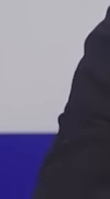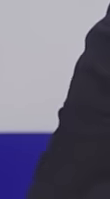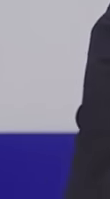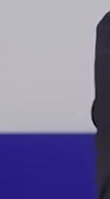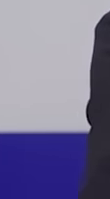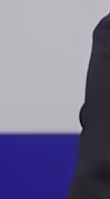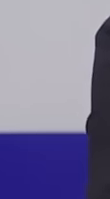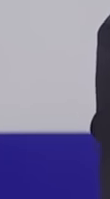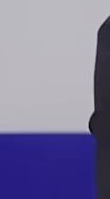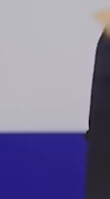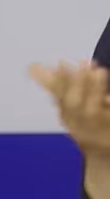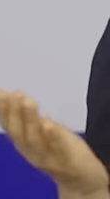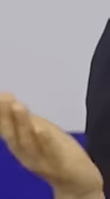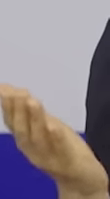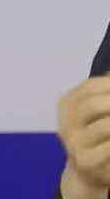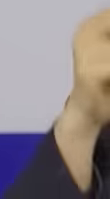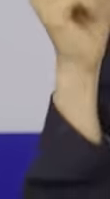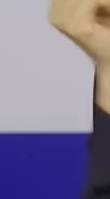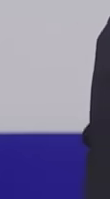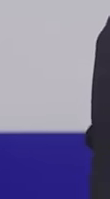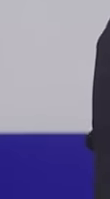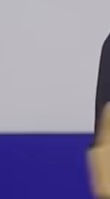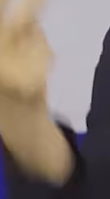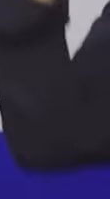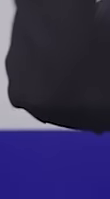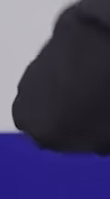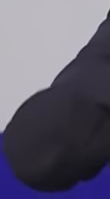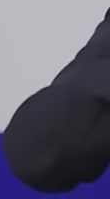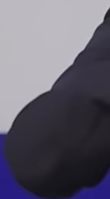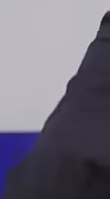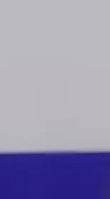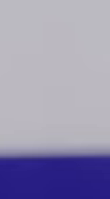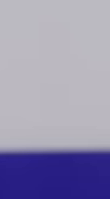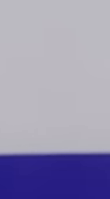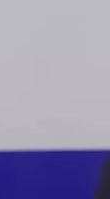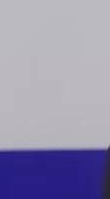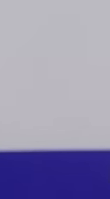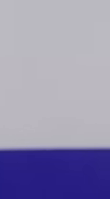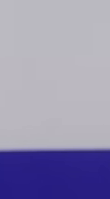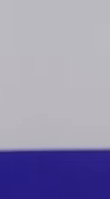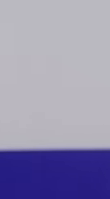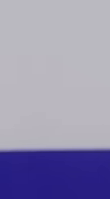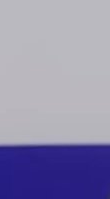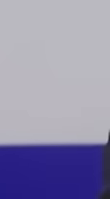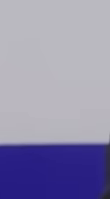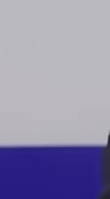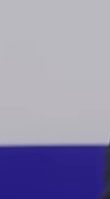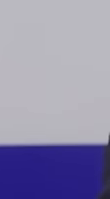이재명이 다시 이 자리에 선 이유입니다.